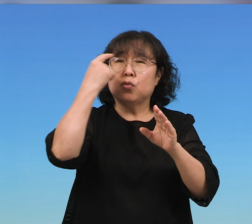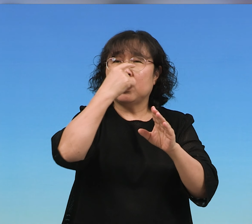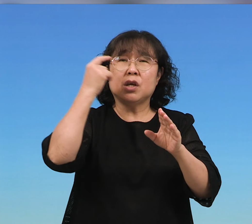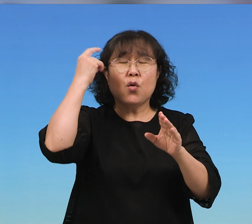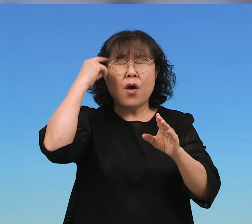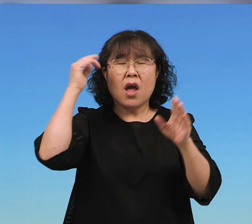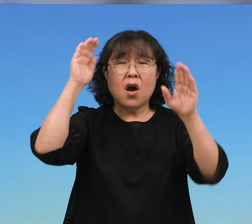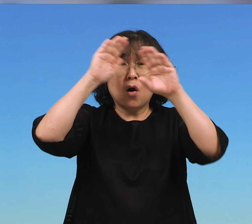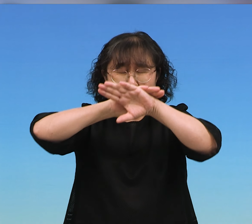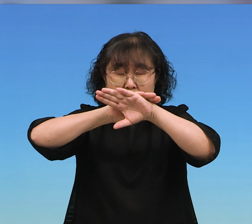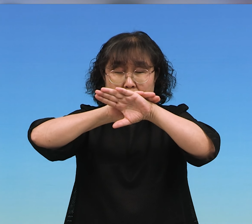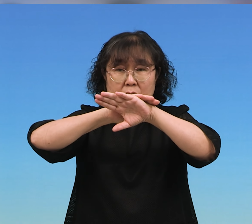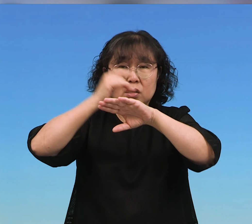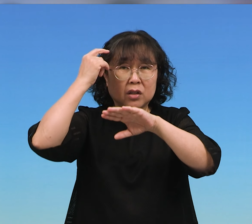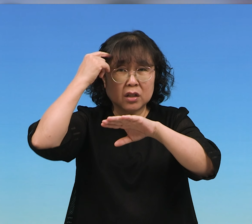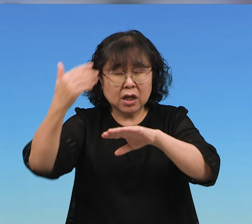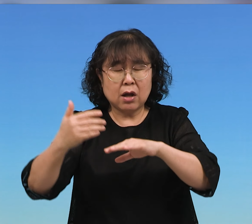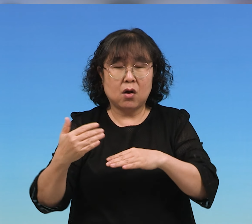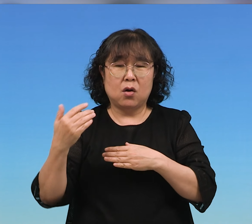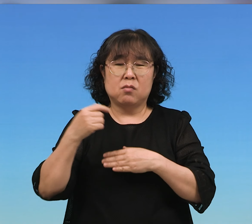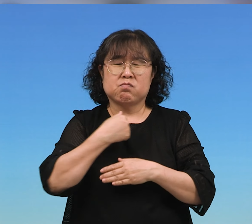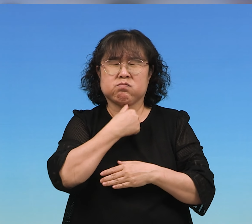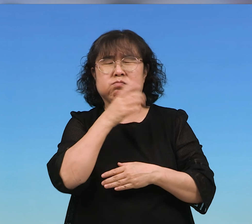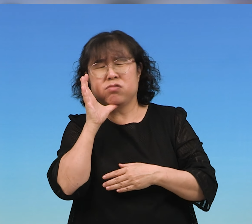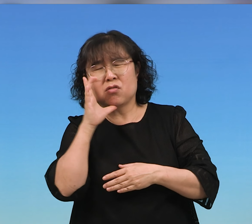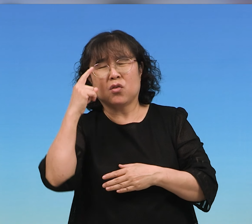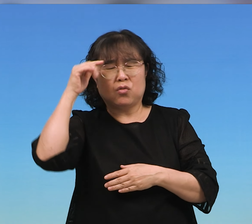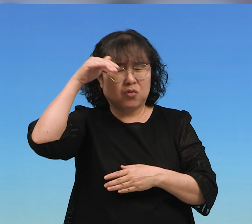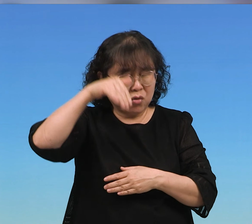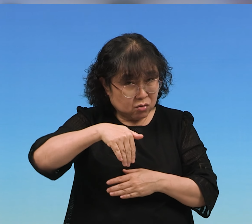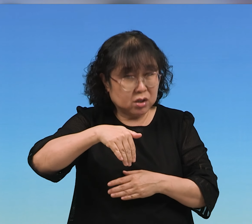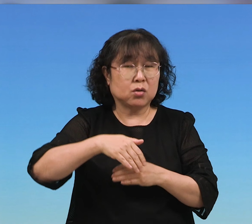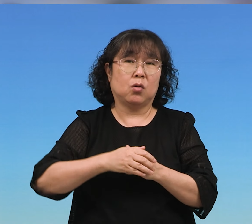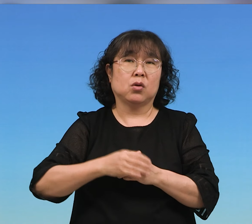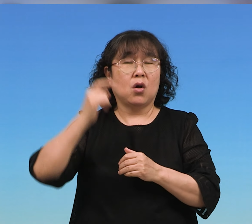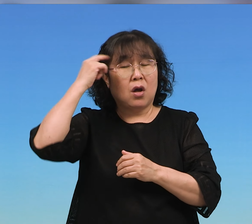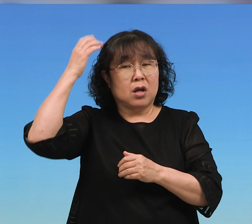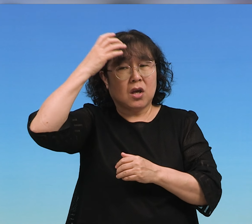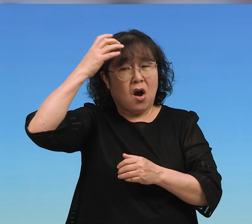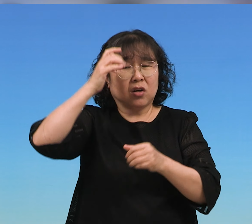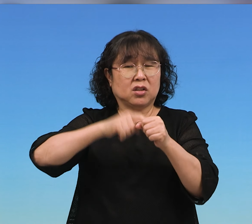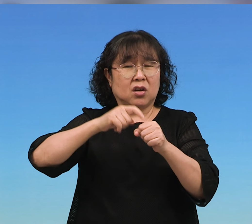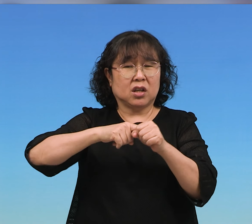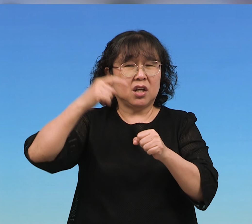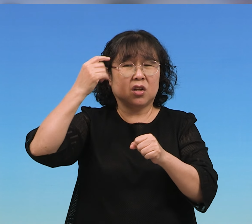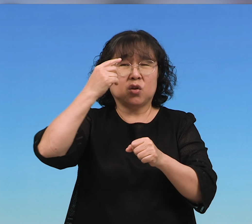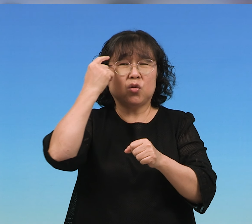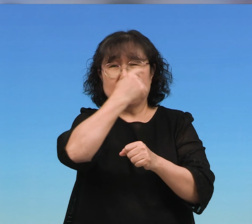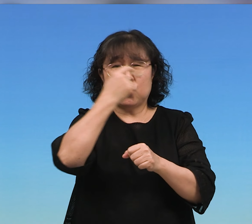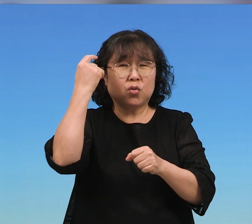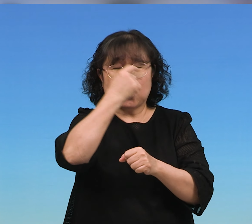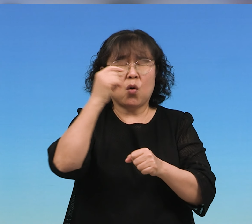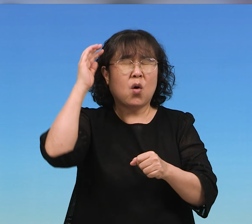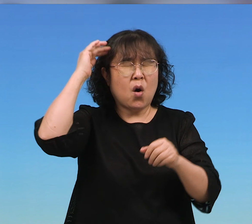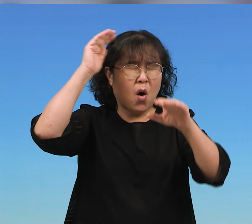이렇게 어두워졌습니까? 육신의 눈도 어두워지고 영적인